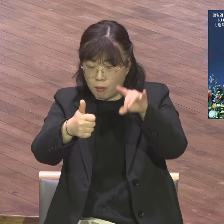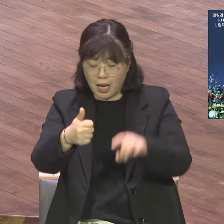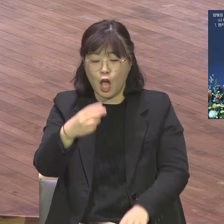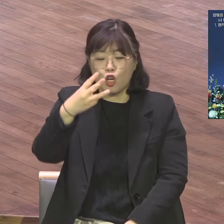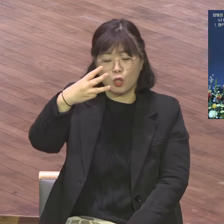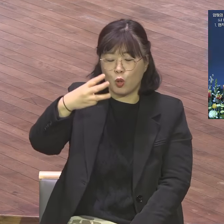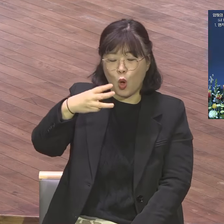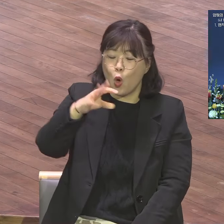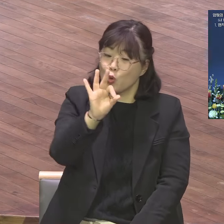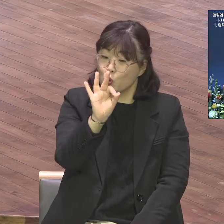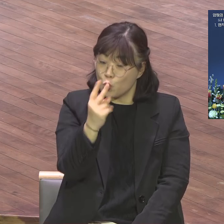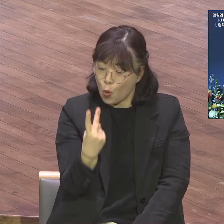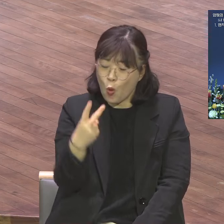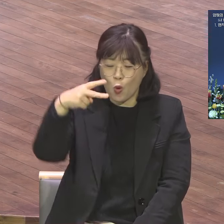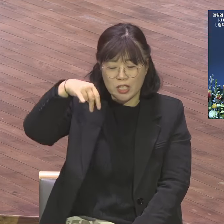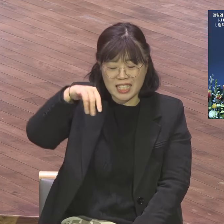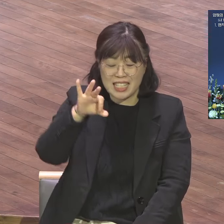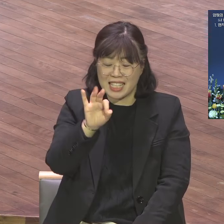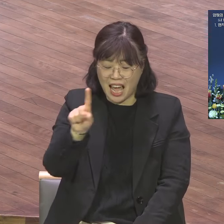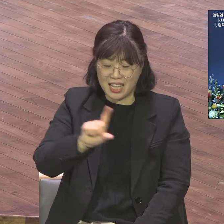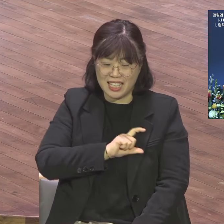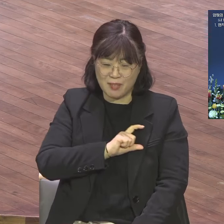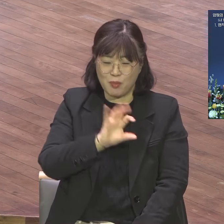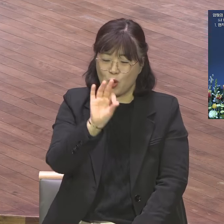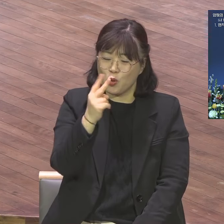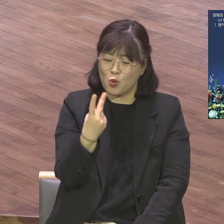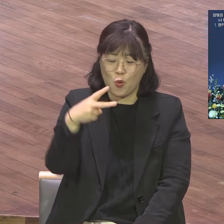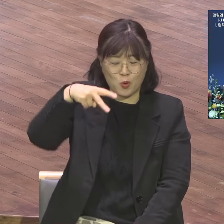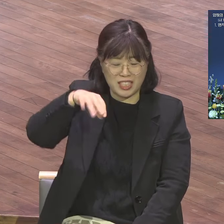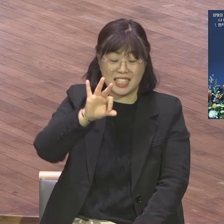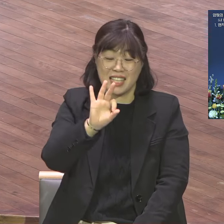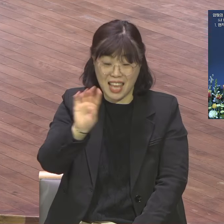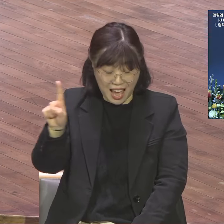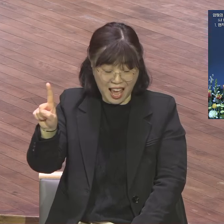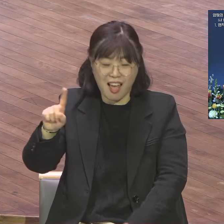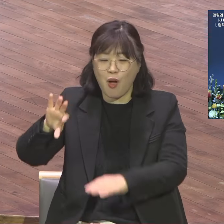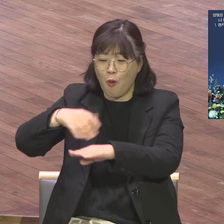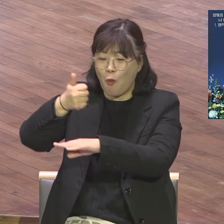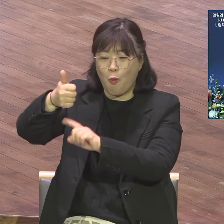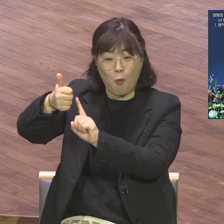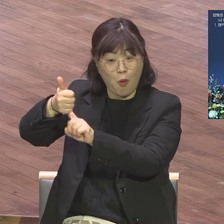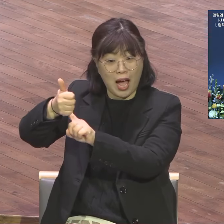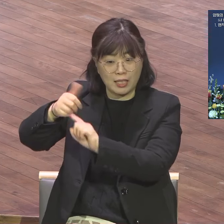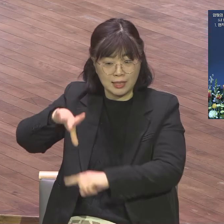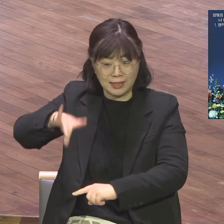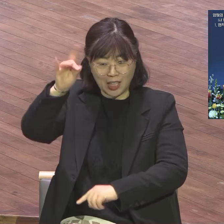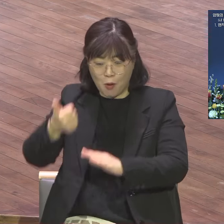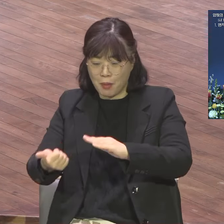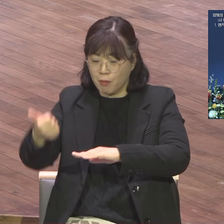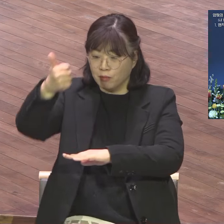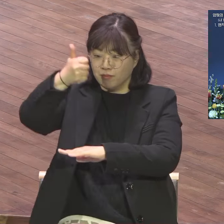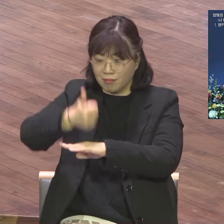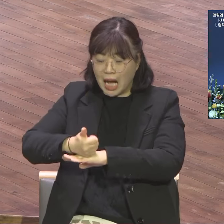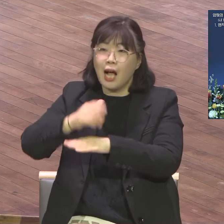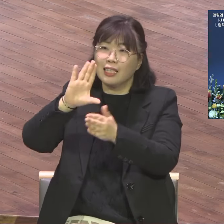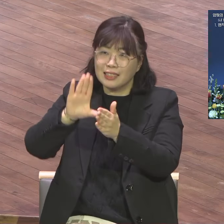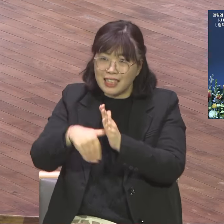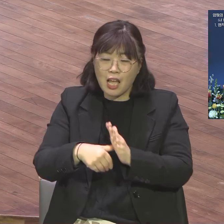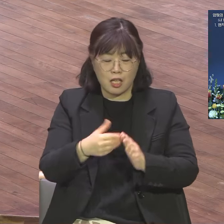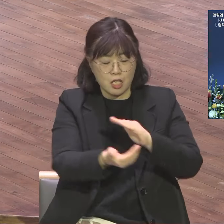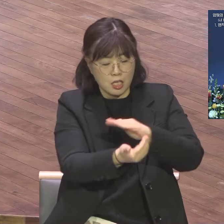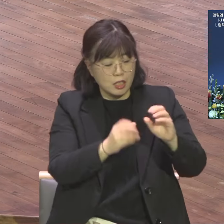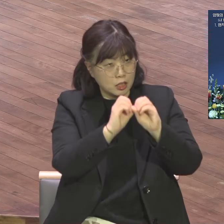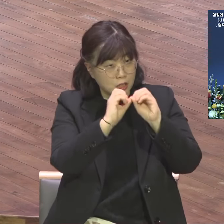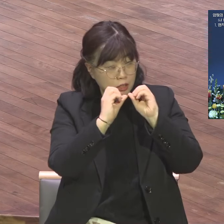왕이 말씀 시킨 대로 그 선지자 통해서 떨어지는 말씀을 주의 종을 통해서 그대로 말을 순종해서